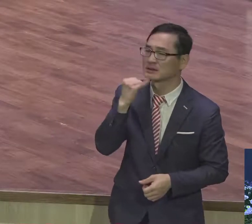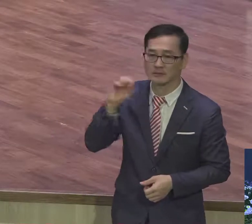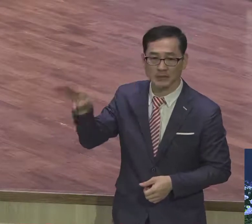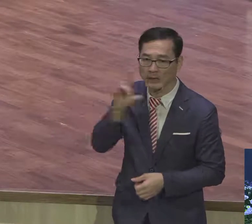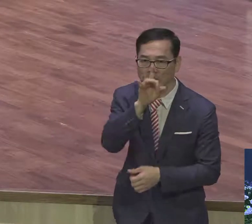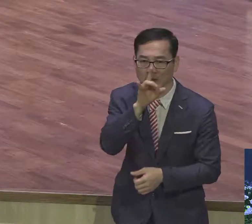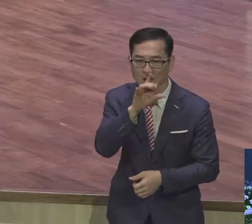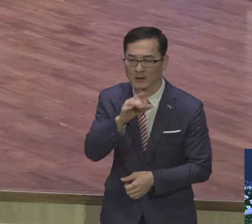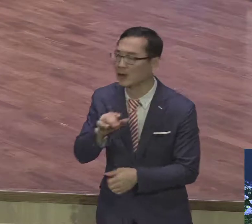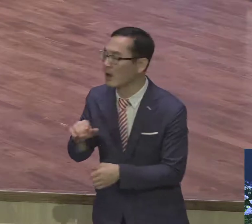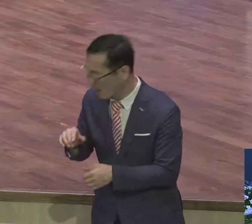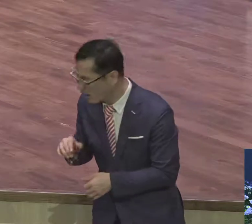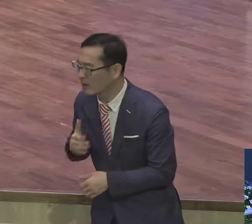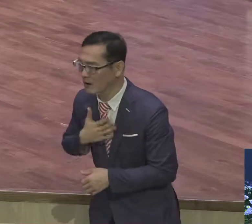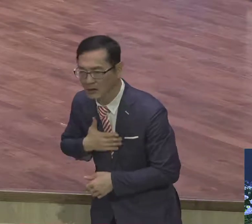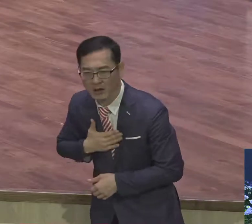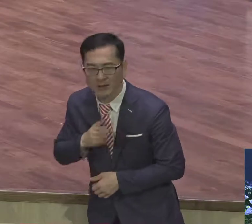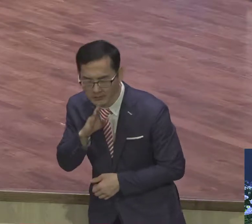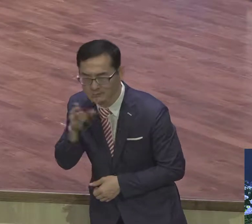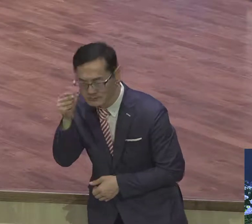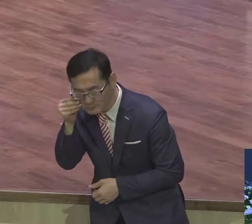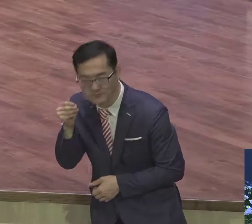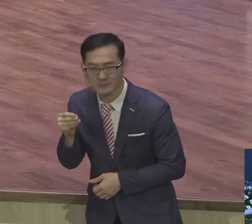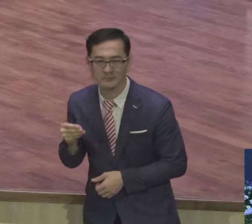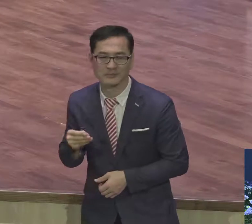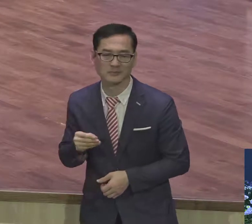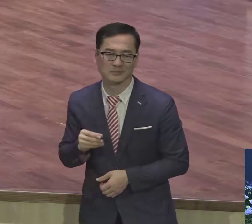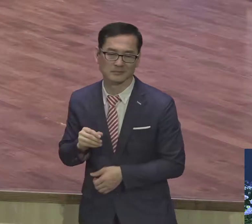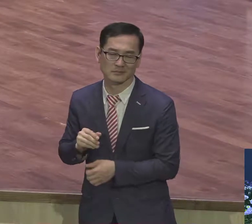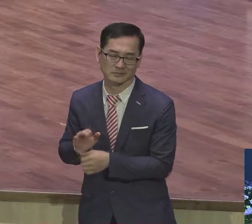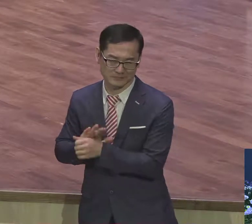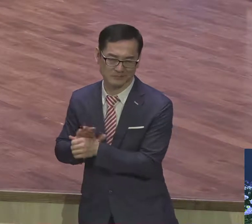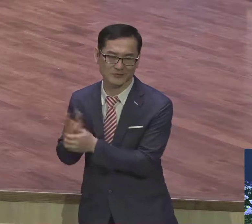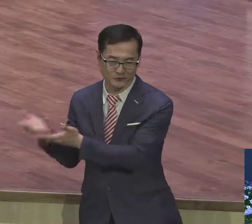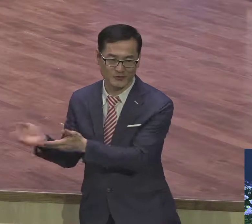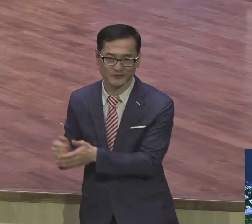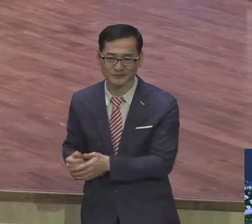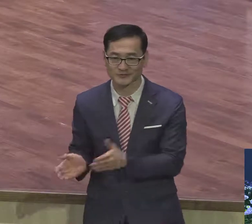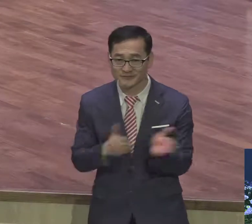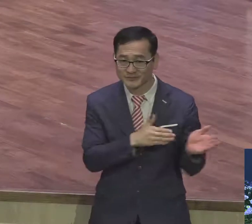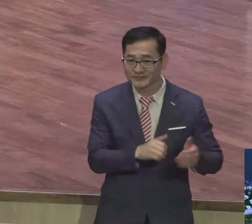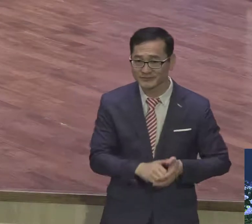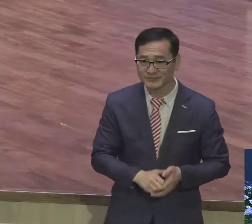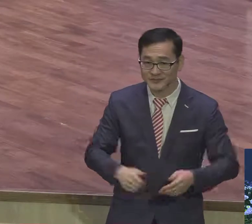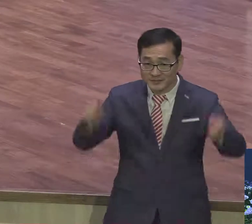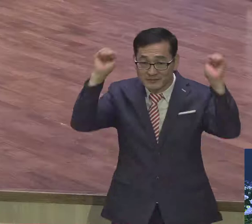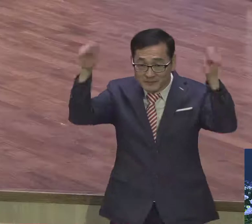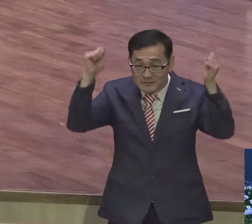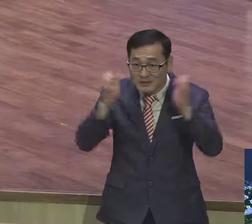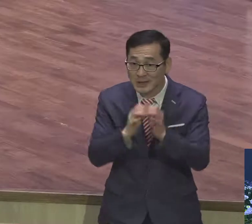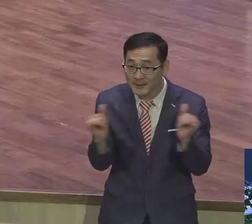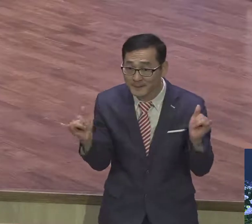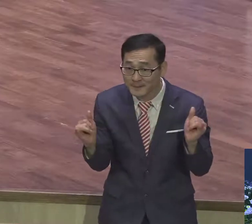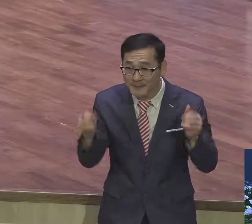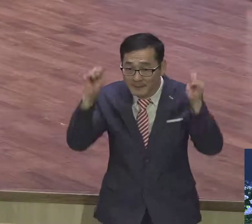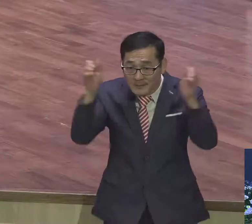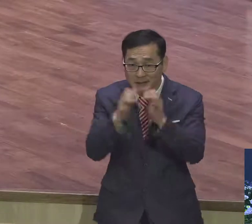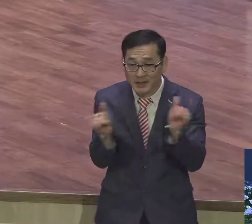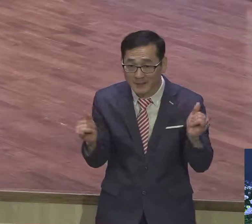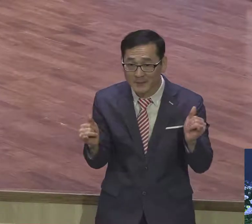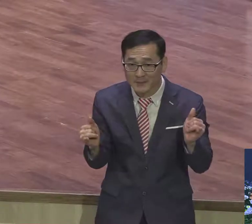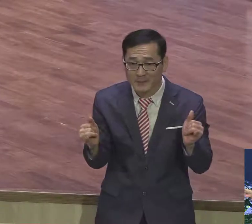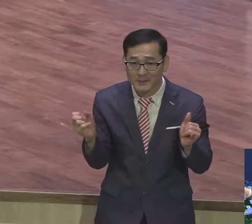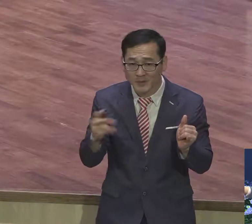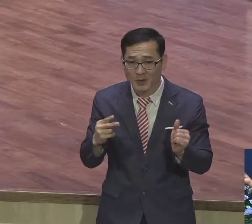무속 배경 이 무속에 오랫동안 이따 온 사람들 시달리지요 구원받고 교회에 앉아 또